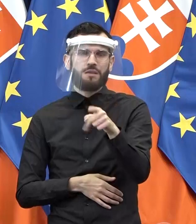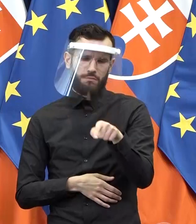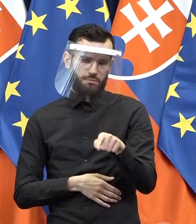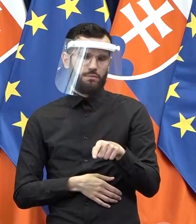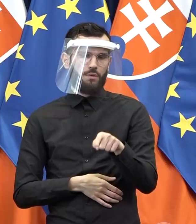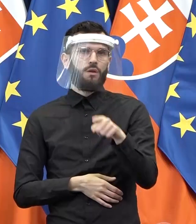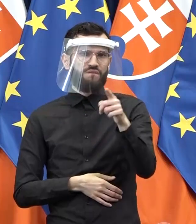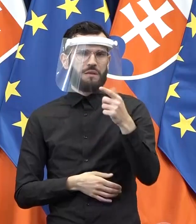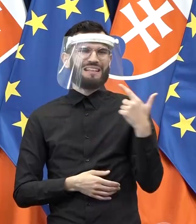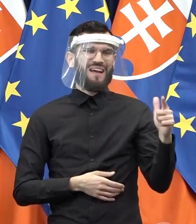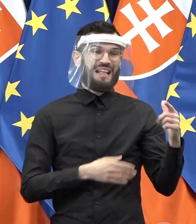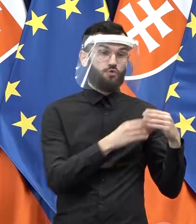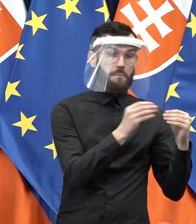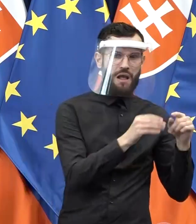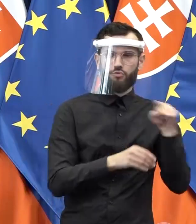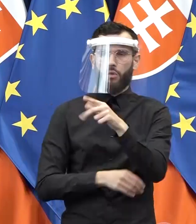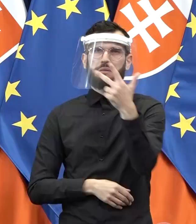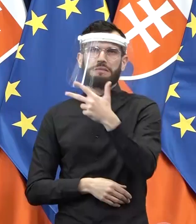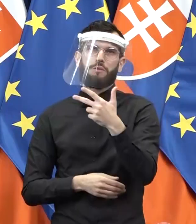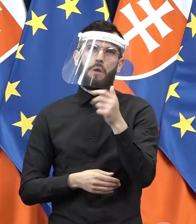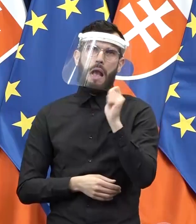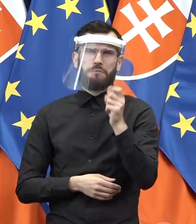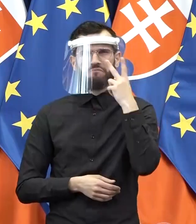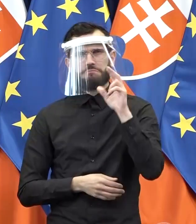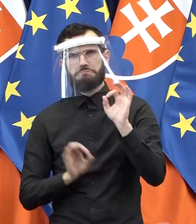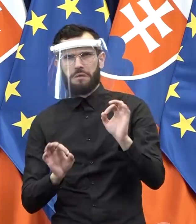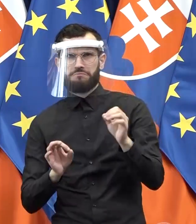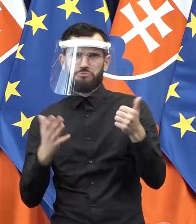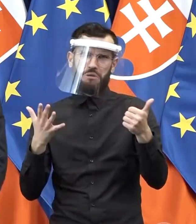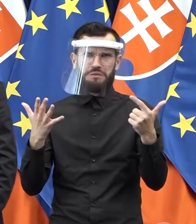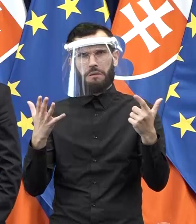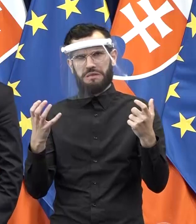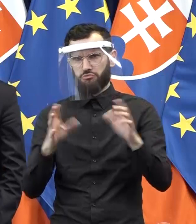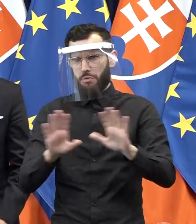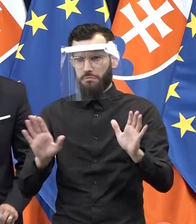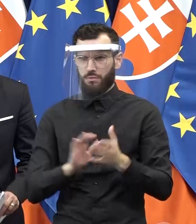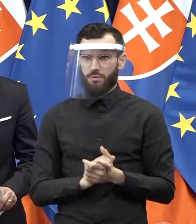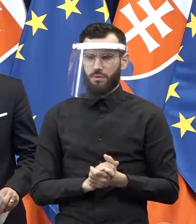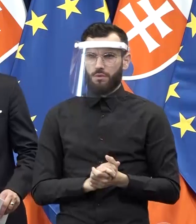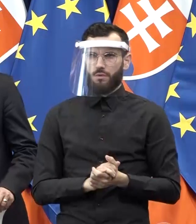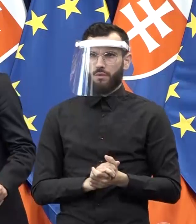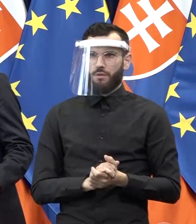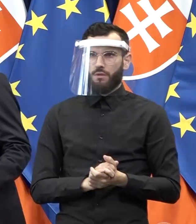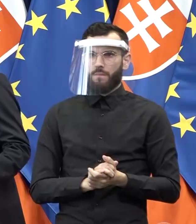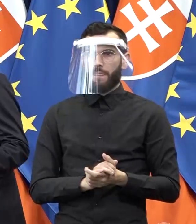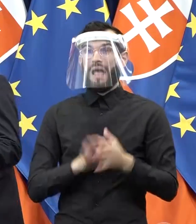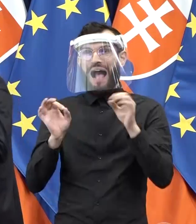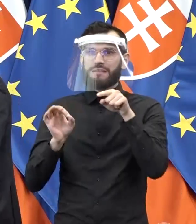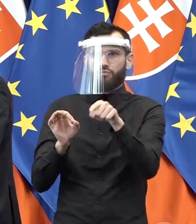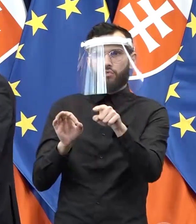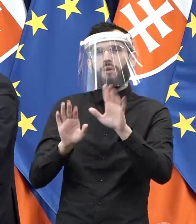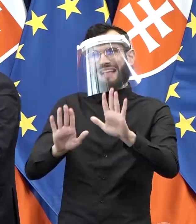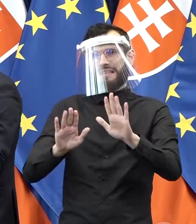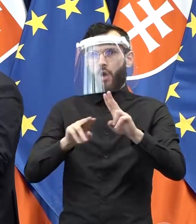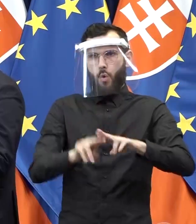veciach, je to 12. marca do 30. apríla, tak príbližne to asi bude nejakých 7 týždňov. A predpokladám teda, že aj asi tej doby by sme sa